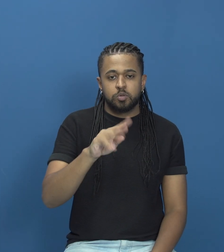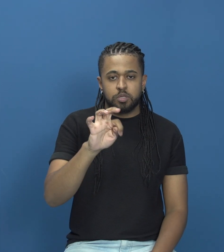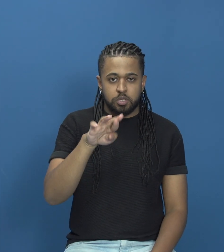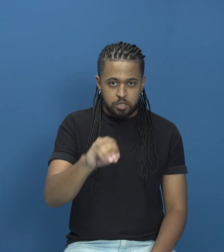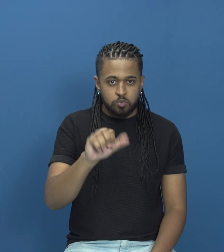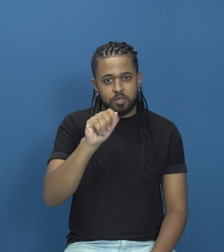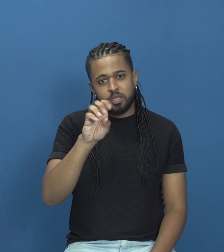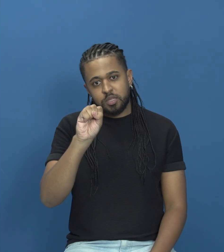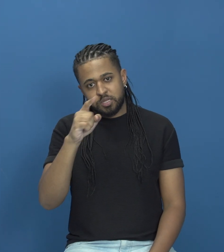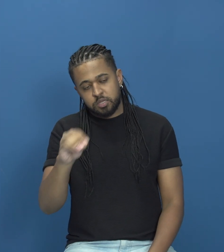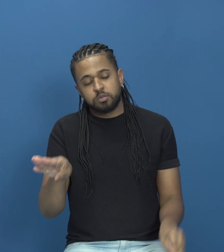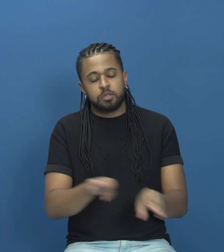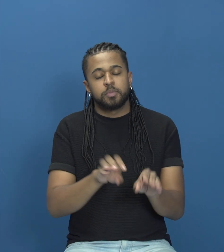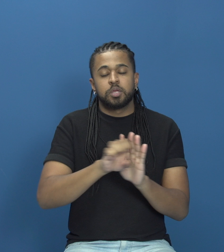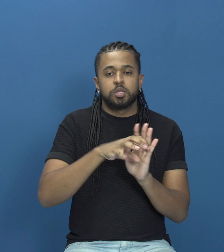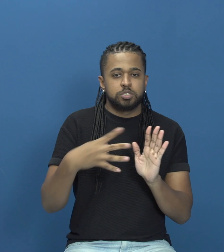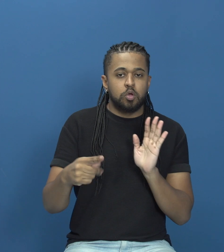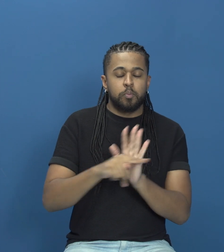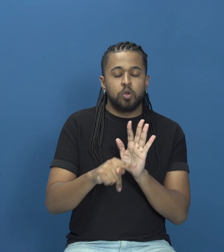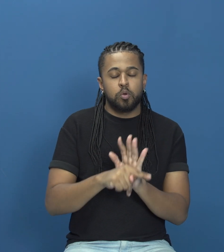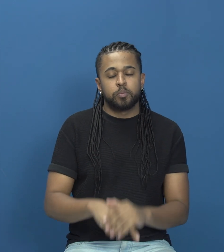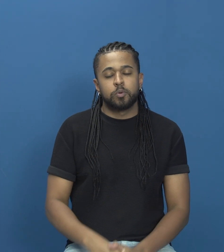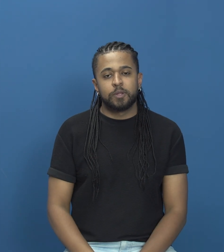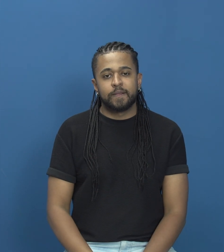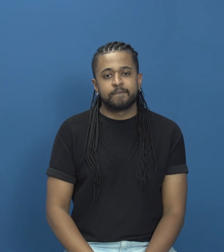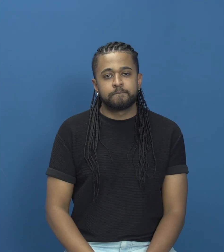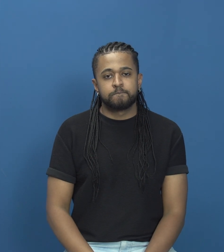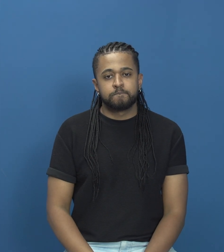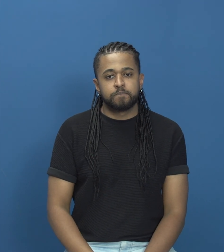de adesão e em seus editais próprios.